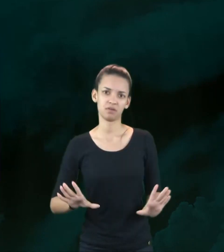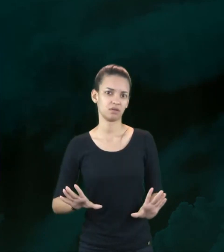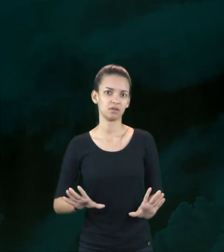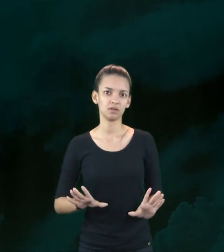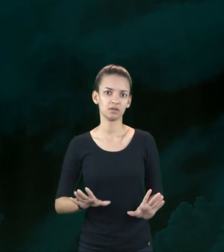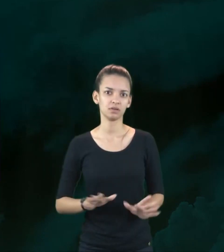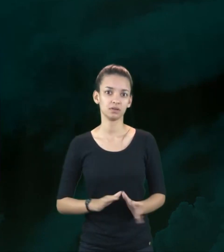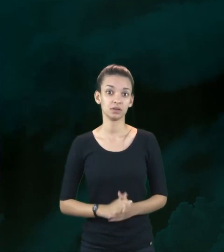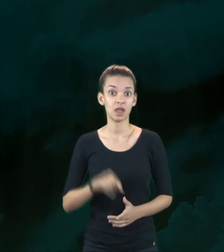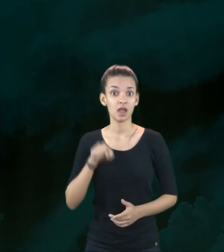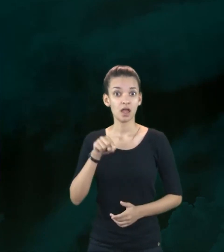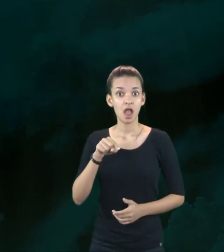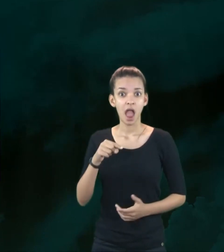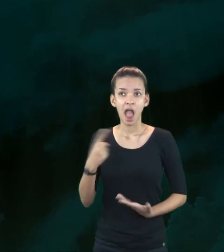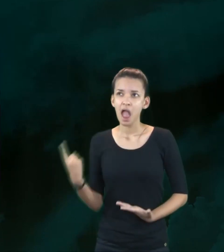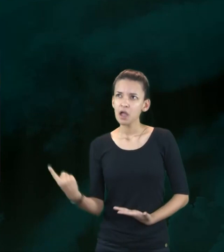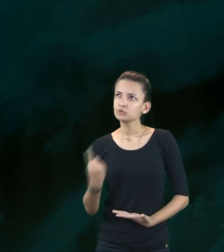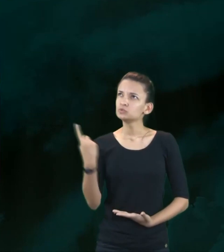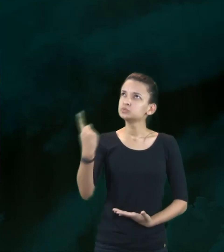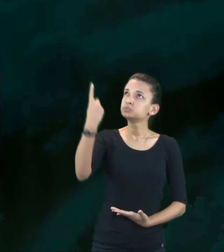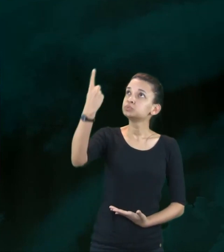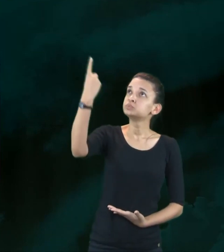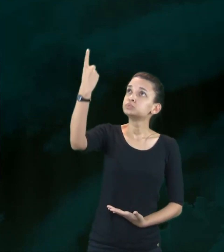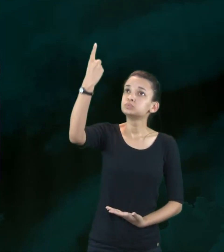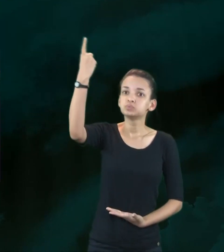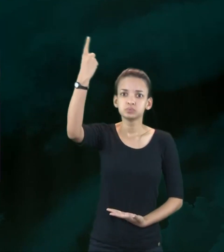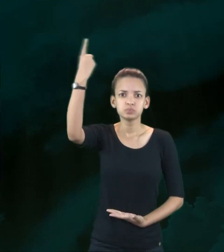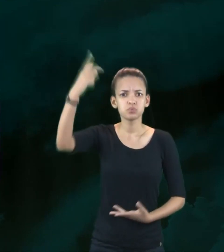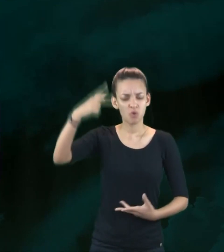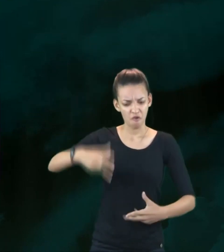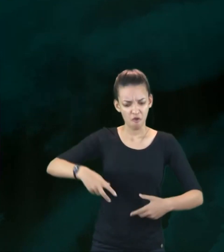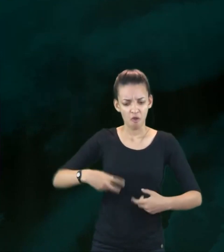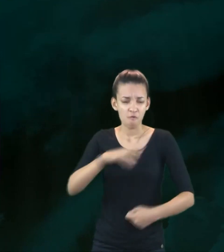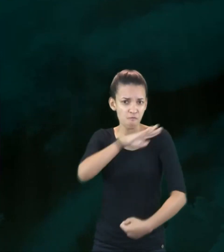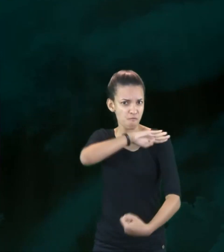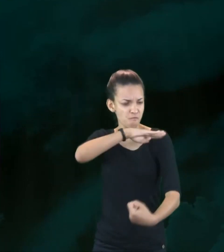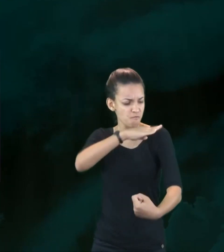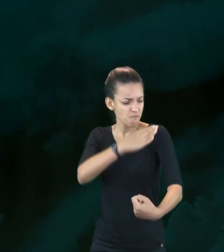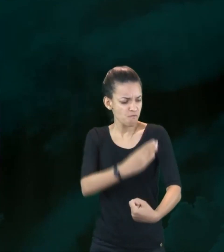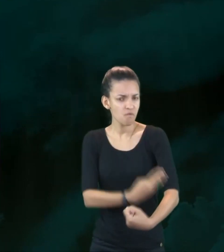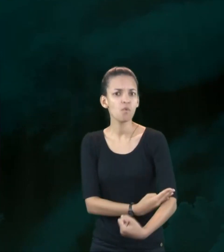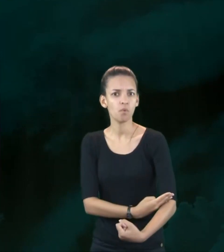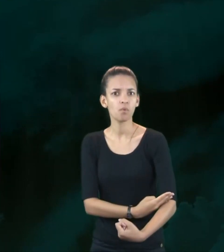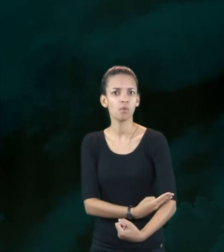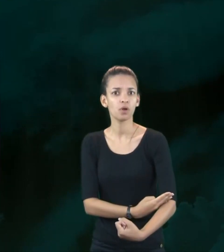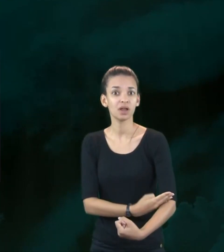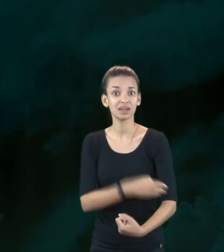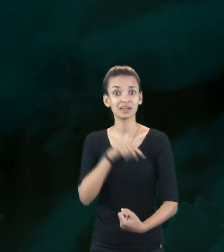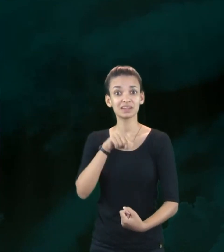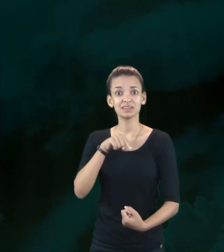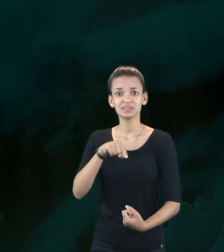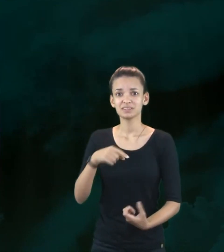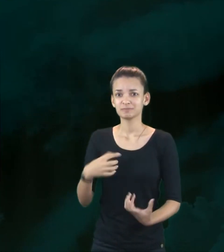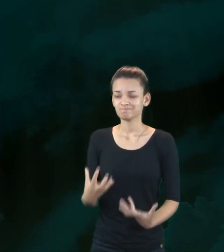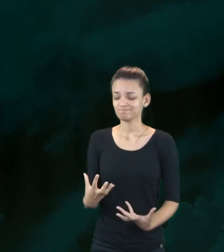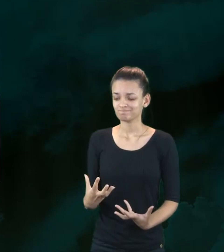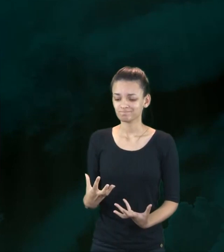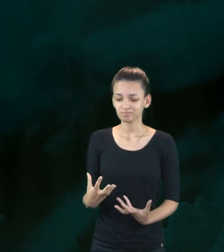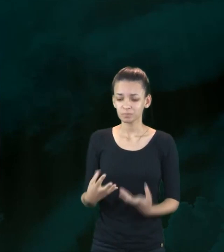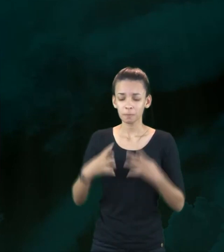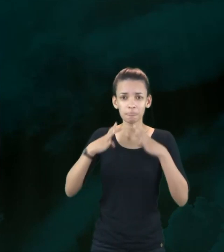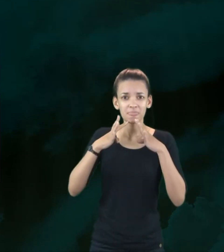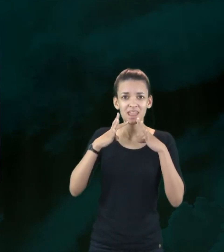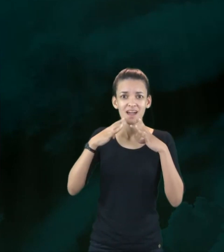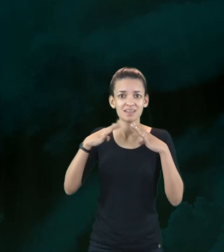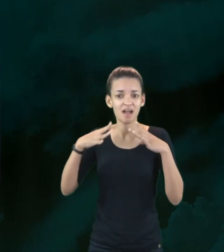uma estatura avantajada, eles eram gigantes, eram fortes, e isso desequilibrou toda a força